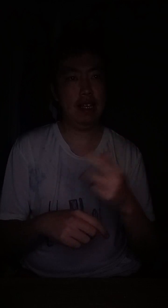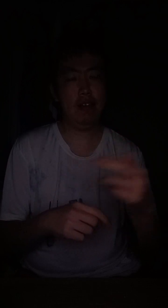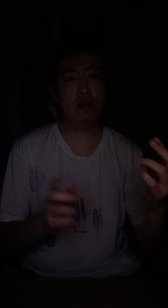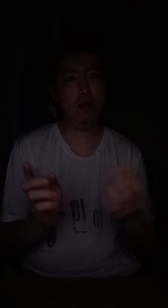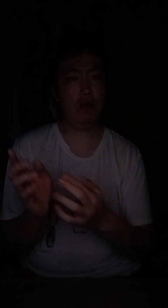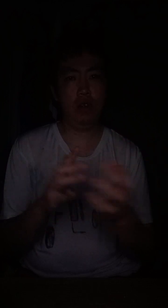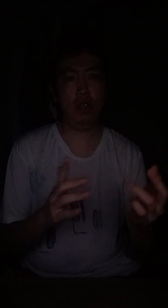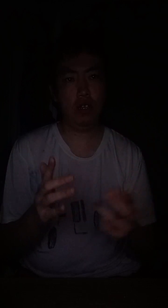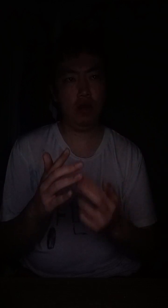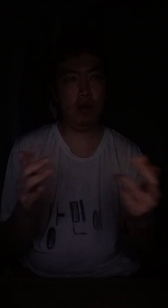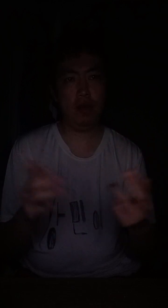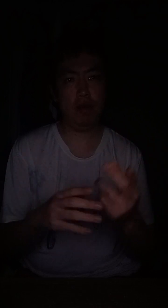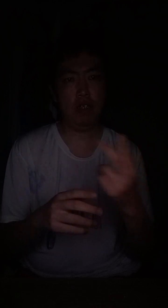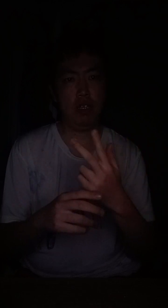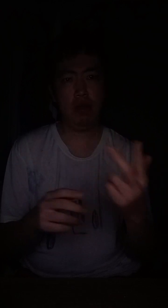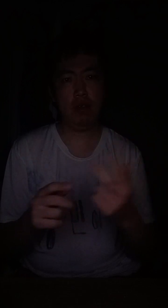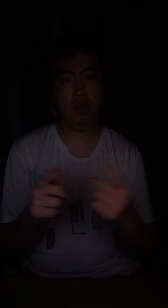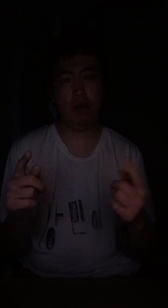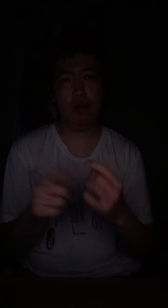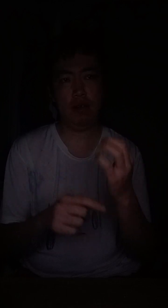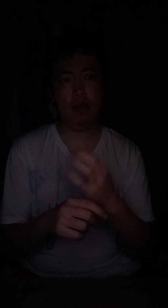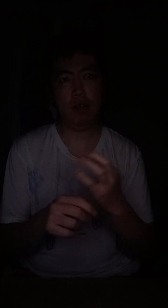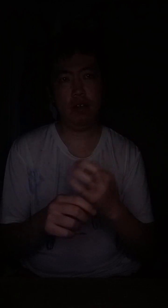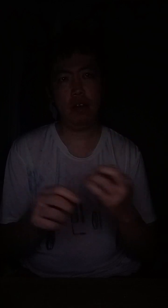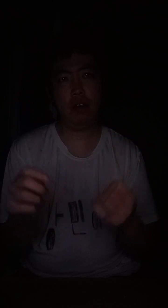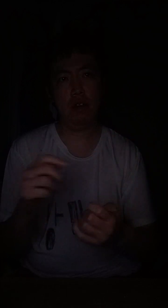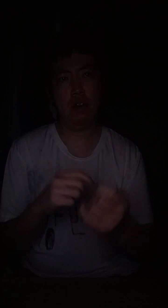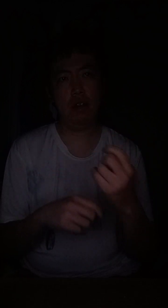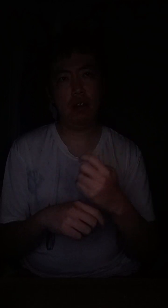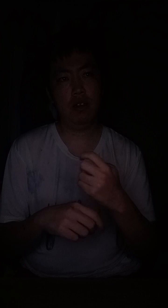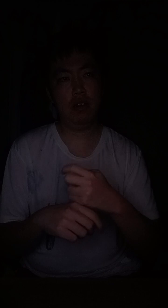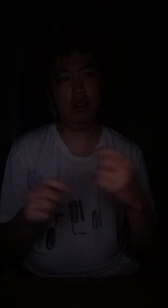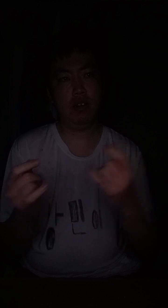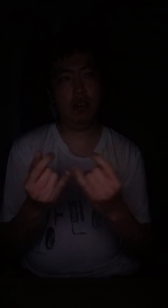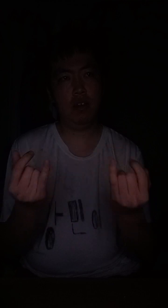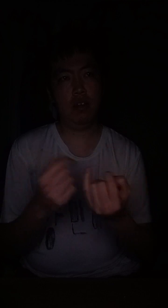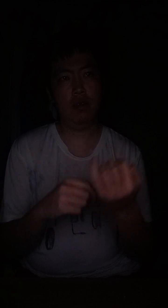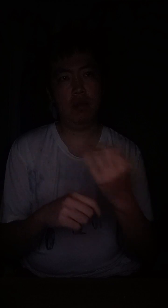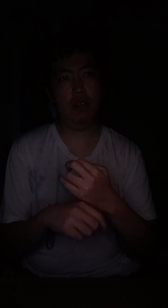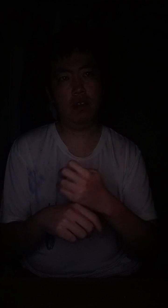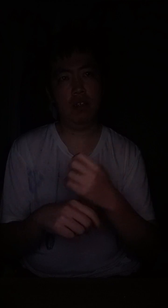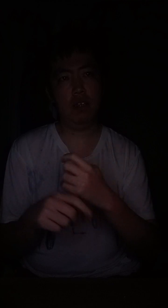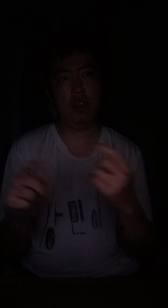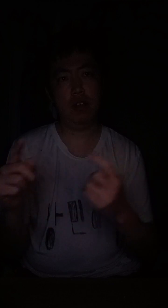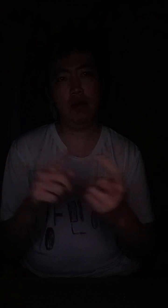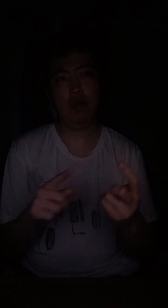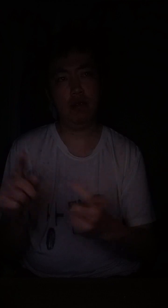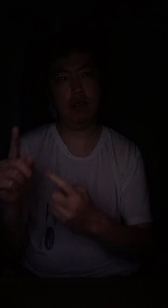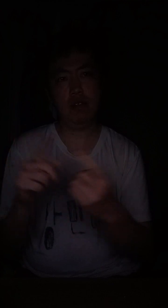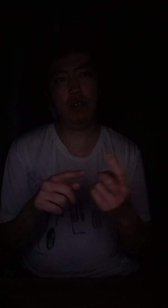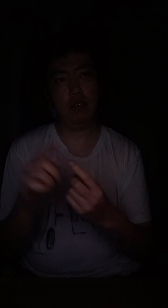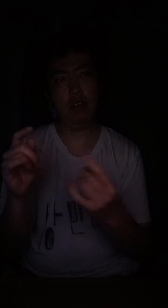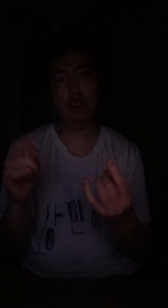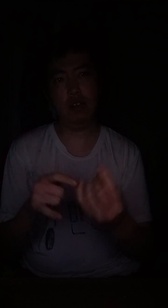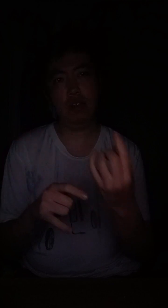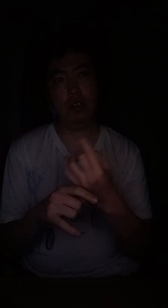사내 게시판에 3분 분량의 취임사를 공개했습니다. 취임사에서 박 사장은 국정 혼란이 지속되는 상황 속에서 엄중한